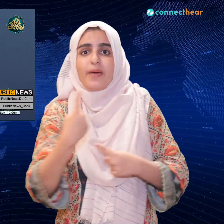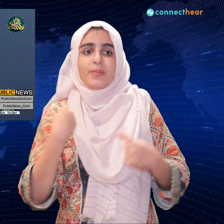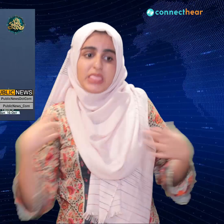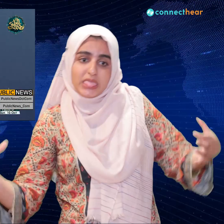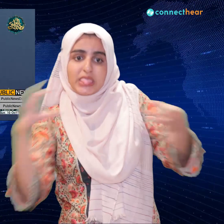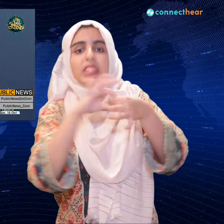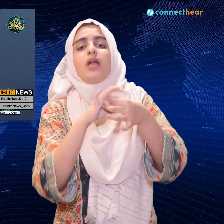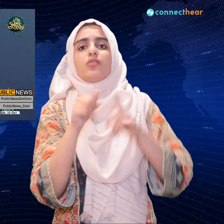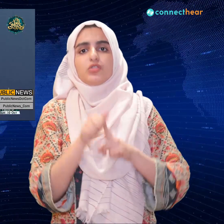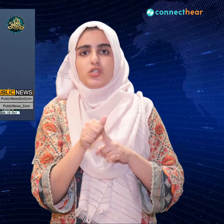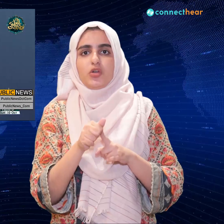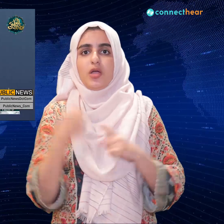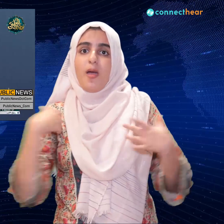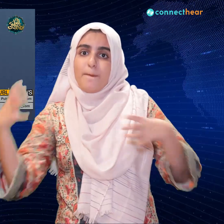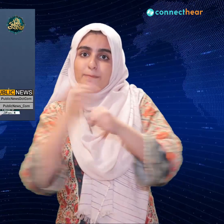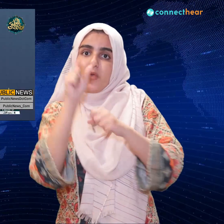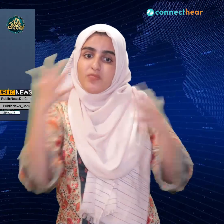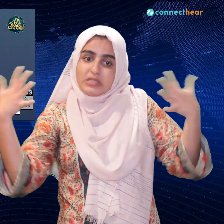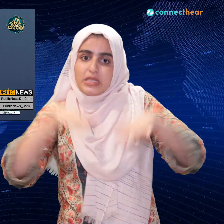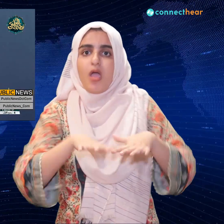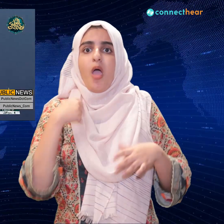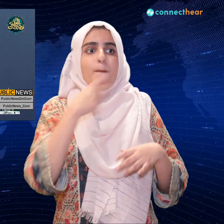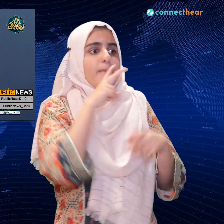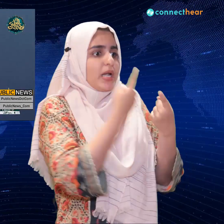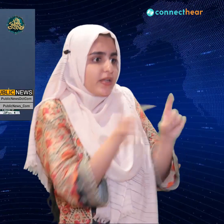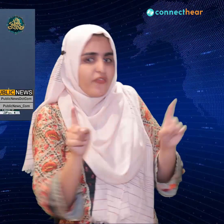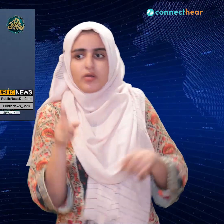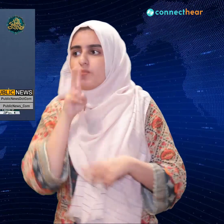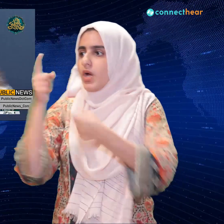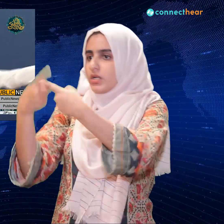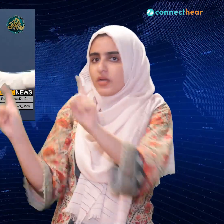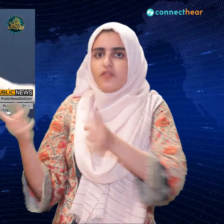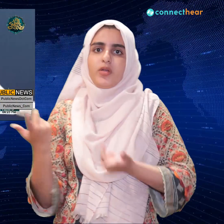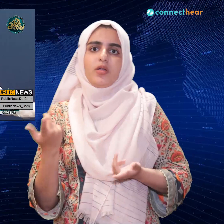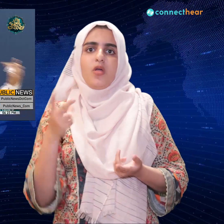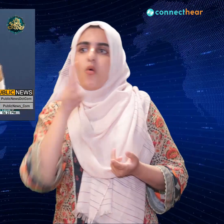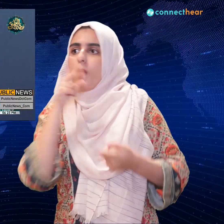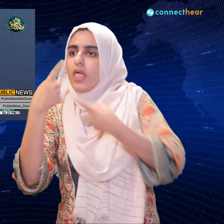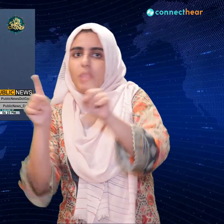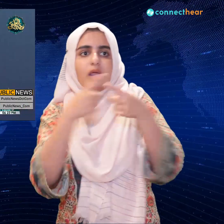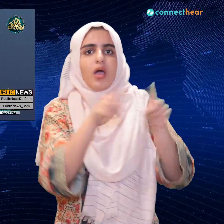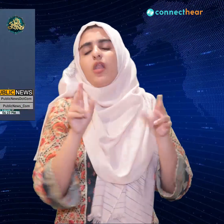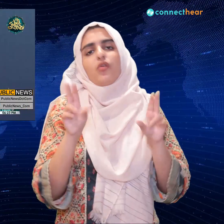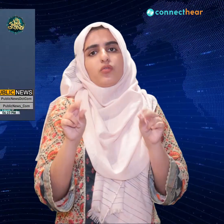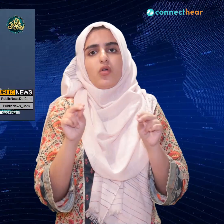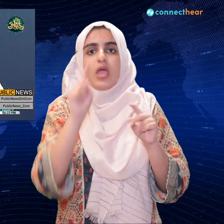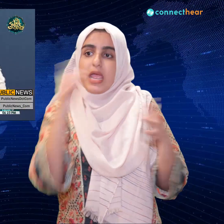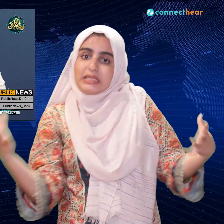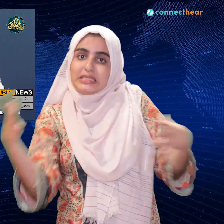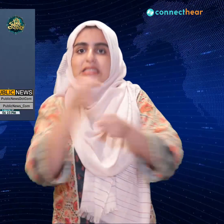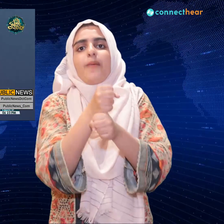کئی جوائنٹ ہم اکٹھے مل کے اسٹیٹمنٹس دیں, بجائے کوئی سی کی 1.5 انچ کی مسجد ادھر ہے ادھر ہے. کوئی مشترکہ ایک پلان کریں,